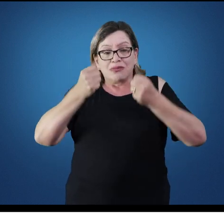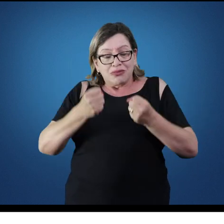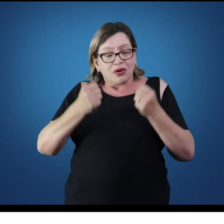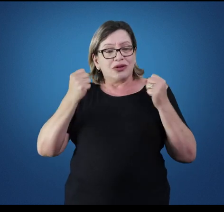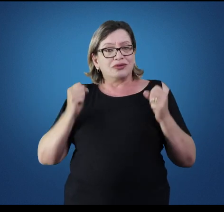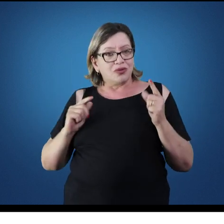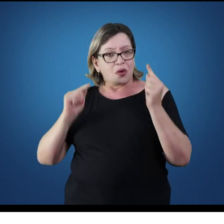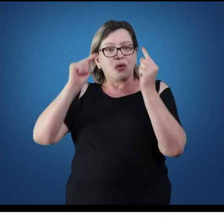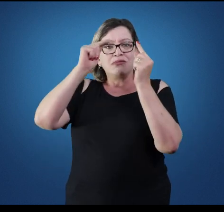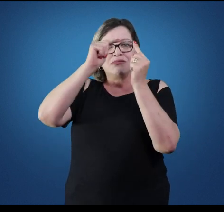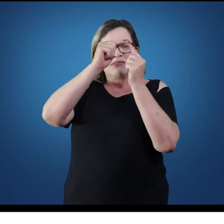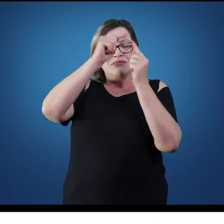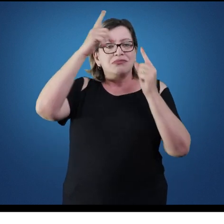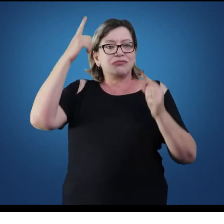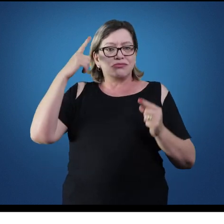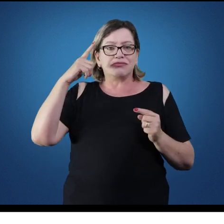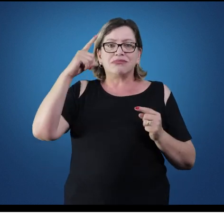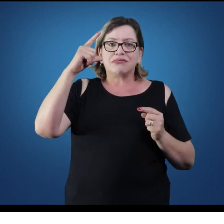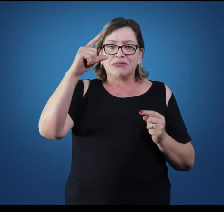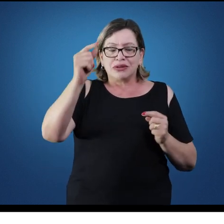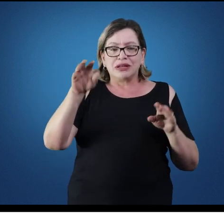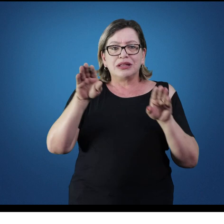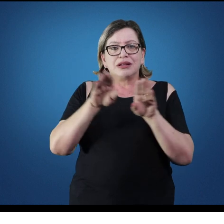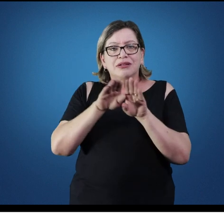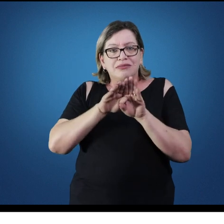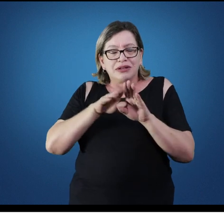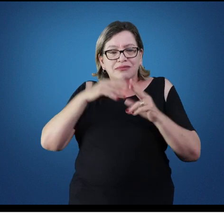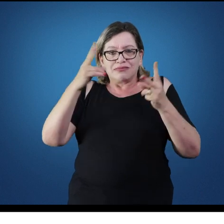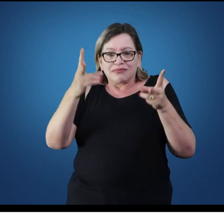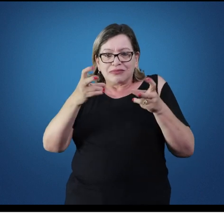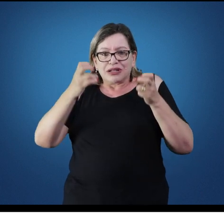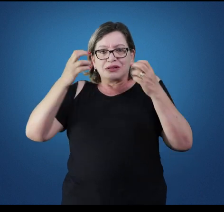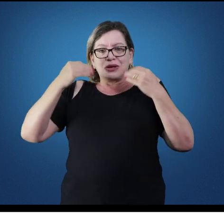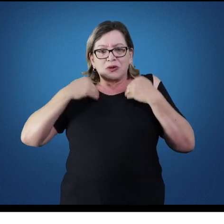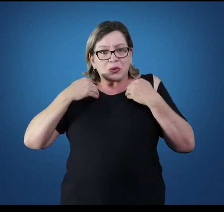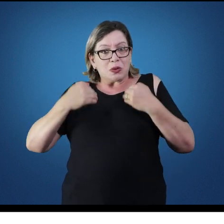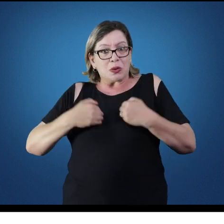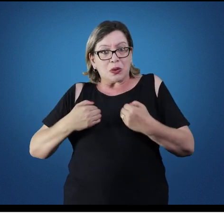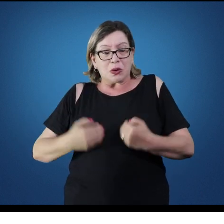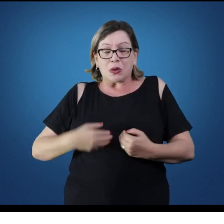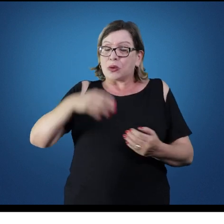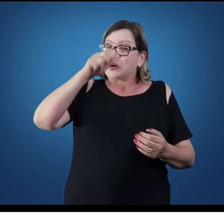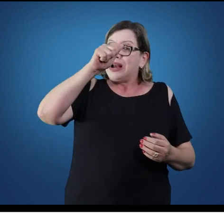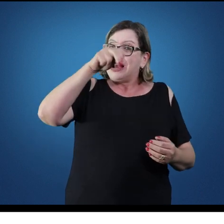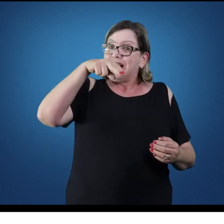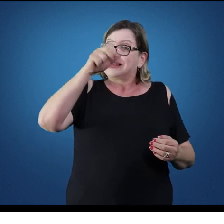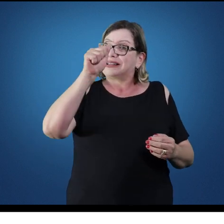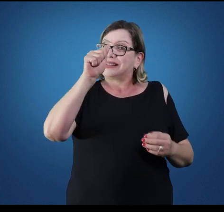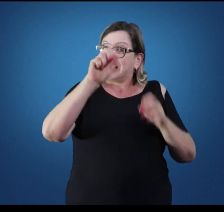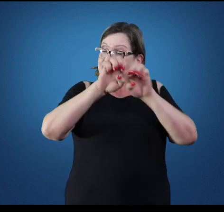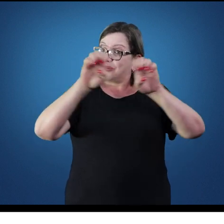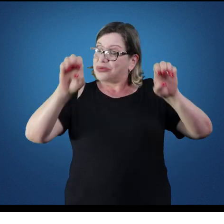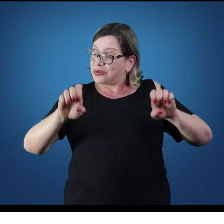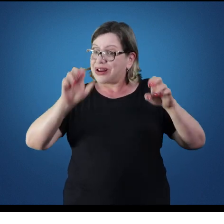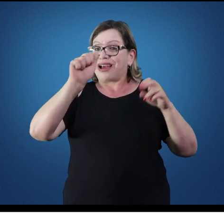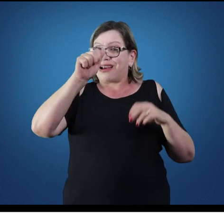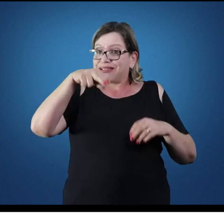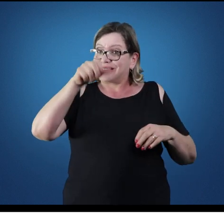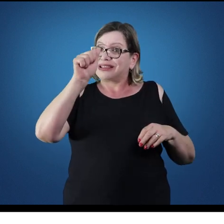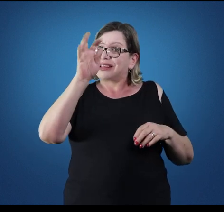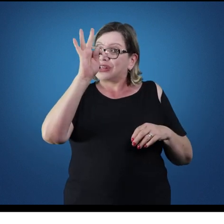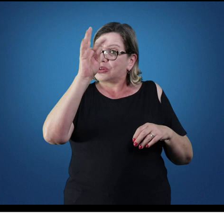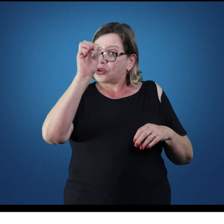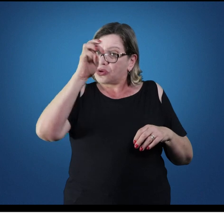chegar aos objetivos da disciplina e reconhecer as estruturas anatômicas, entender que essas estruturas são importantes